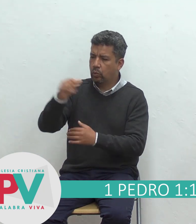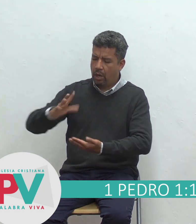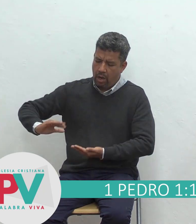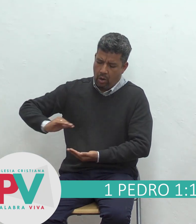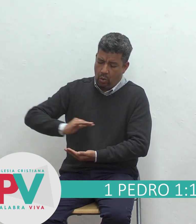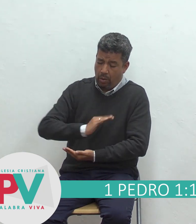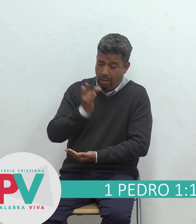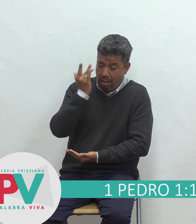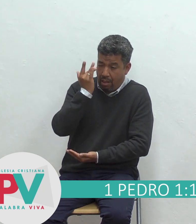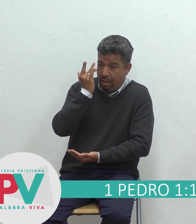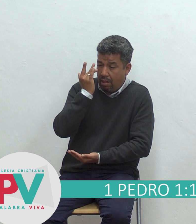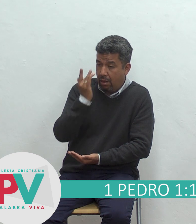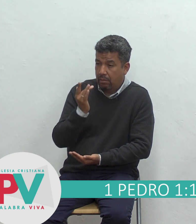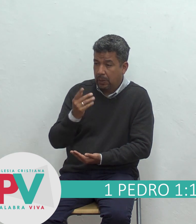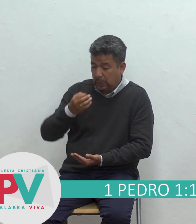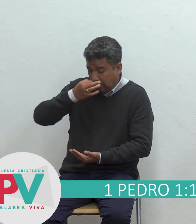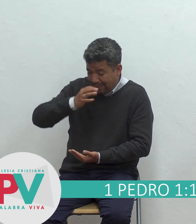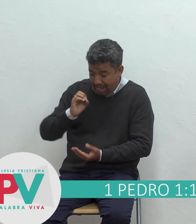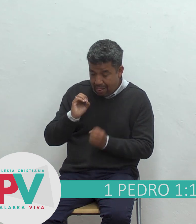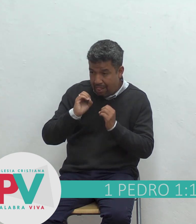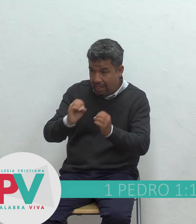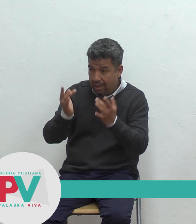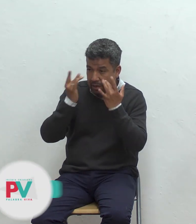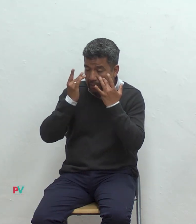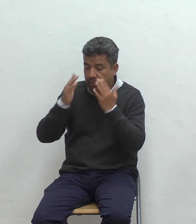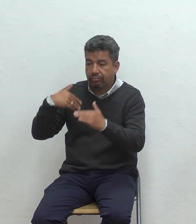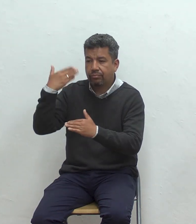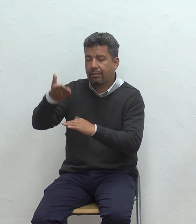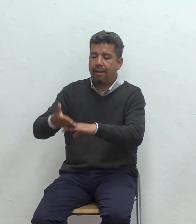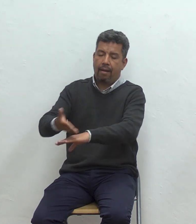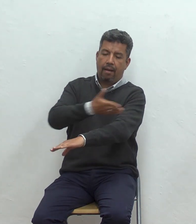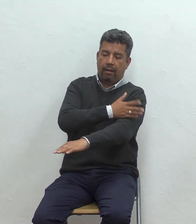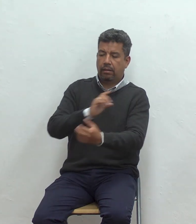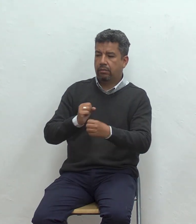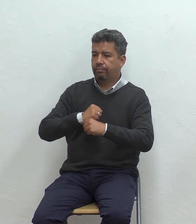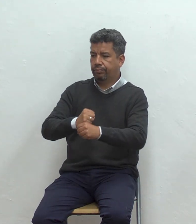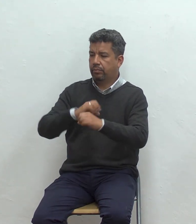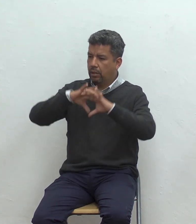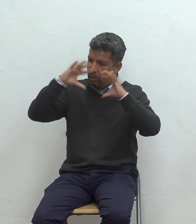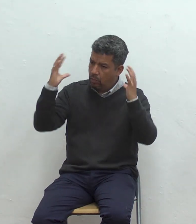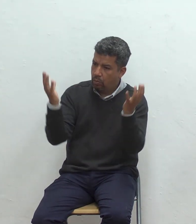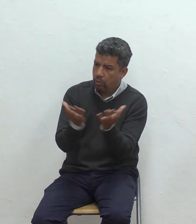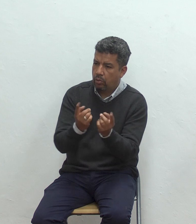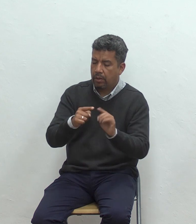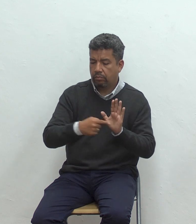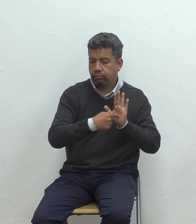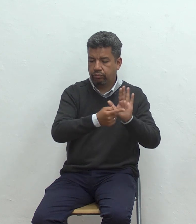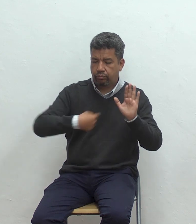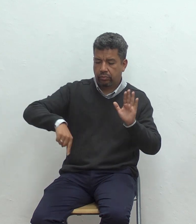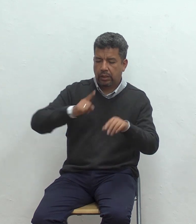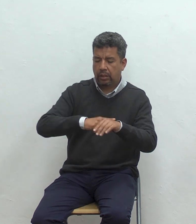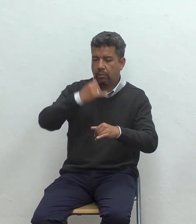cordero sin mancha y sin contaminación, ya destinado desde antes de la fundación del mundo, pero manifestado en los